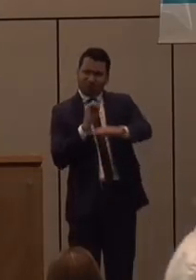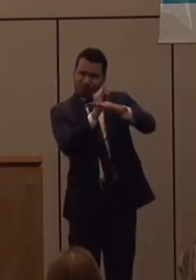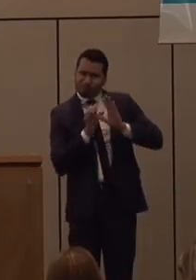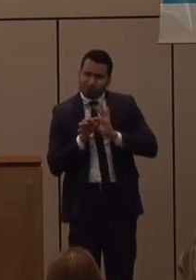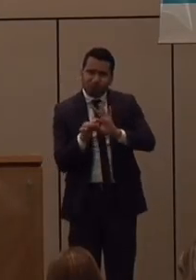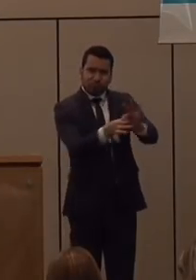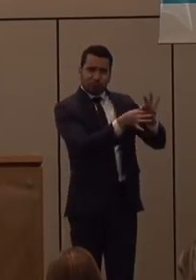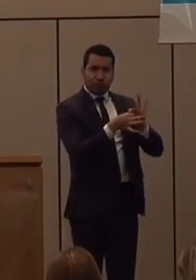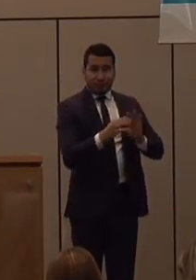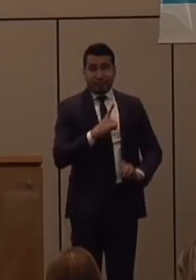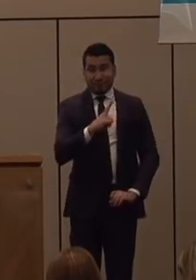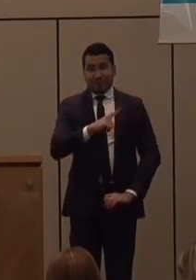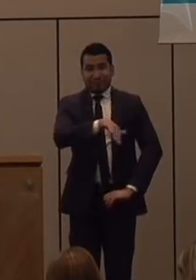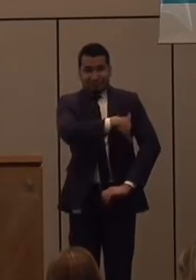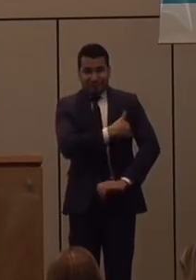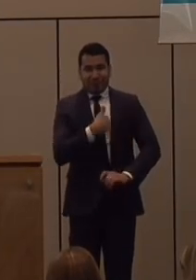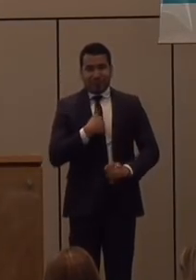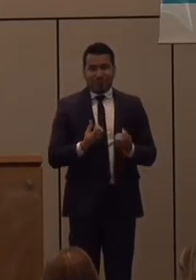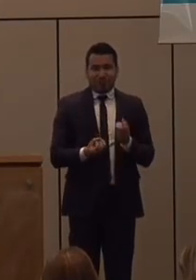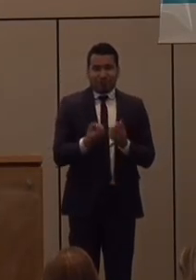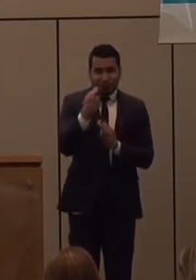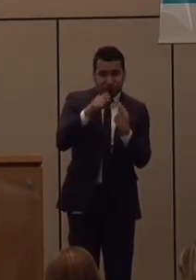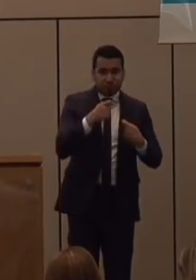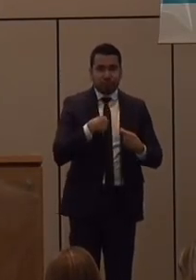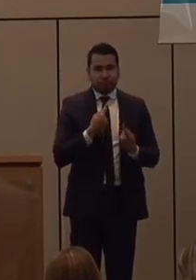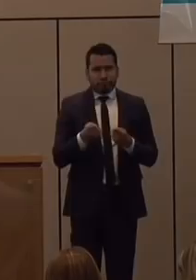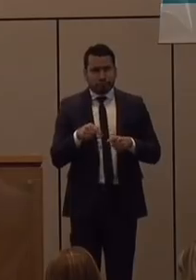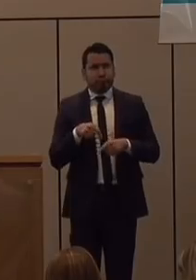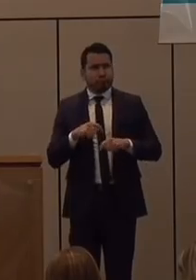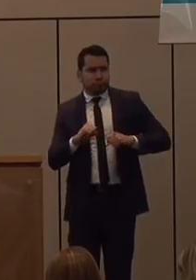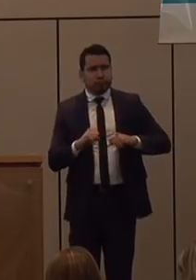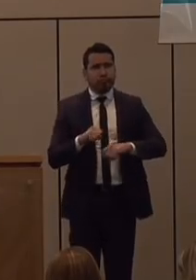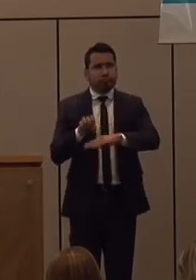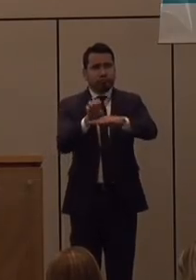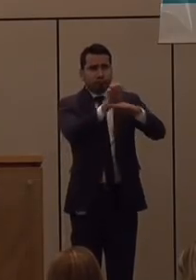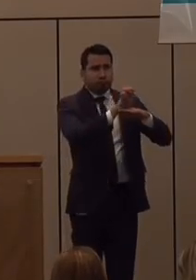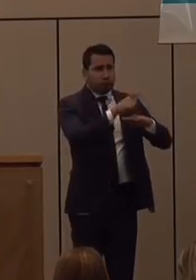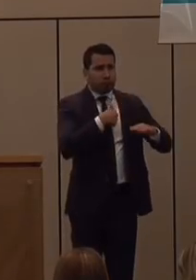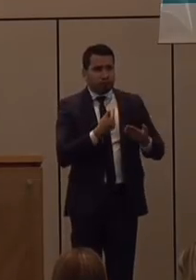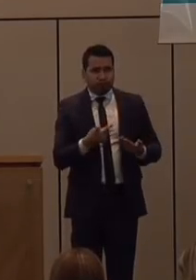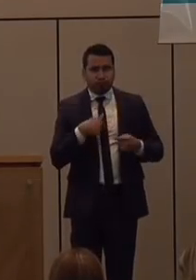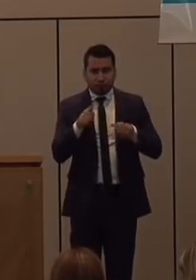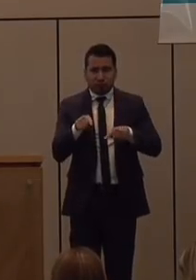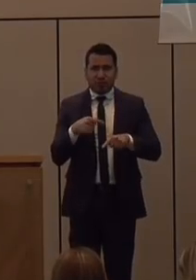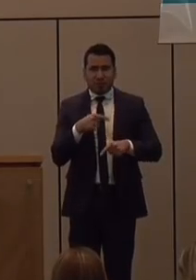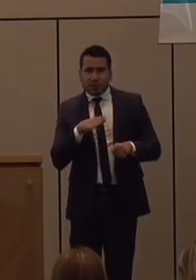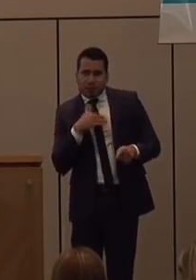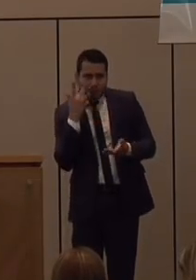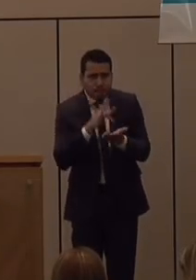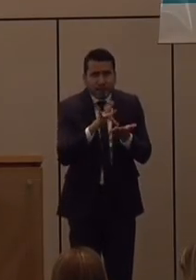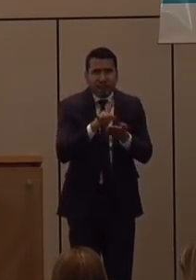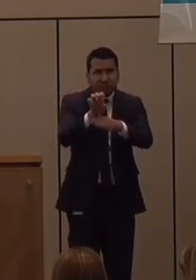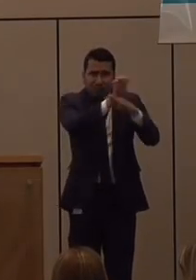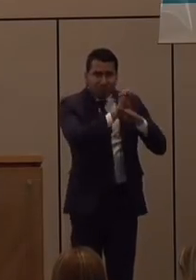con la activa participación del sector privado y con una diplomacia comercial y sanitaria con la colaboración de nuestros socios